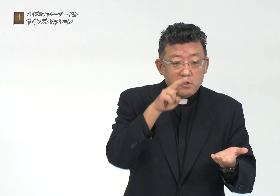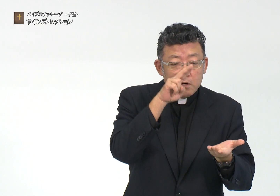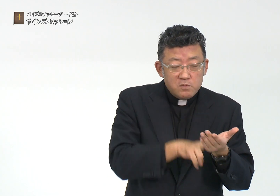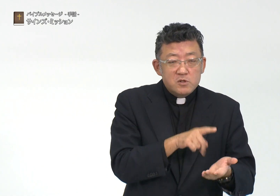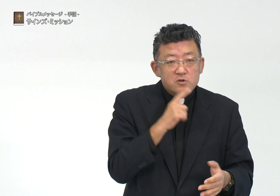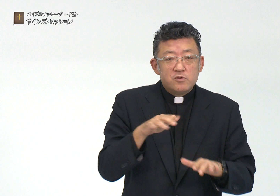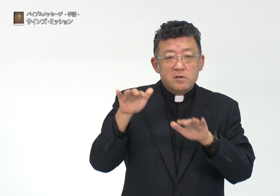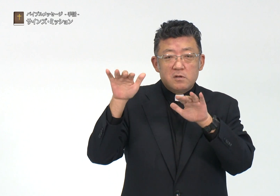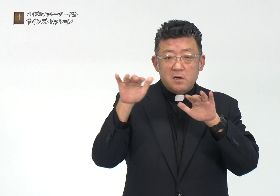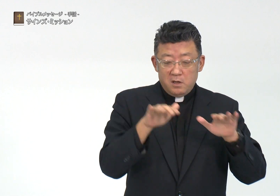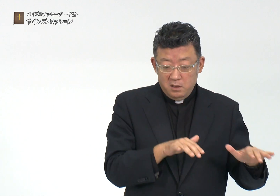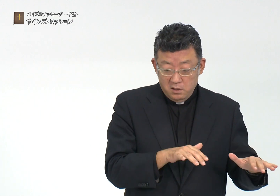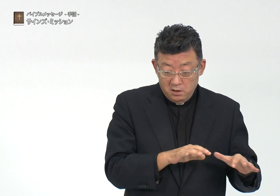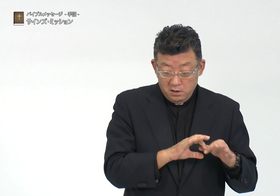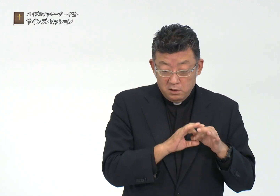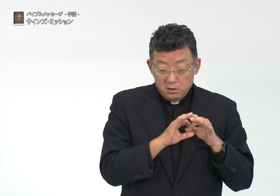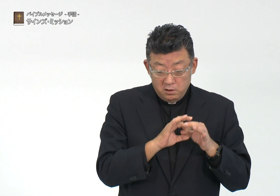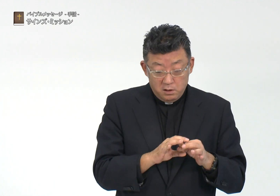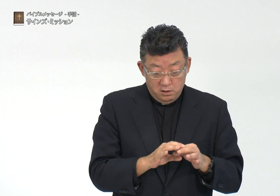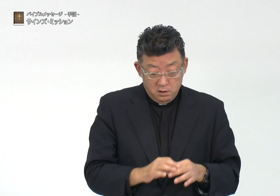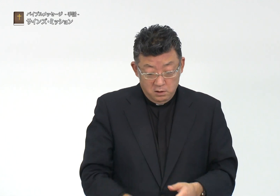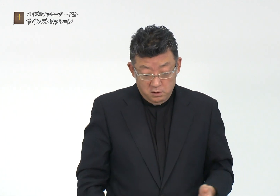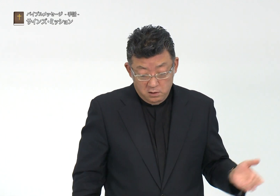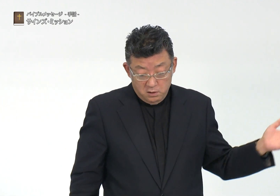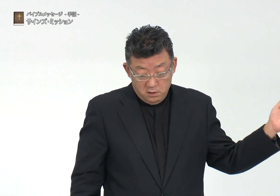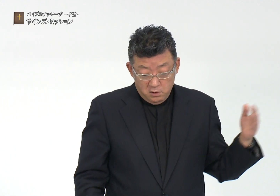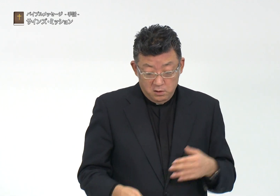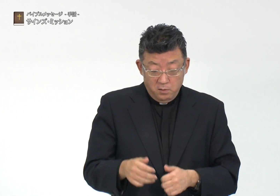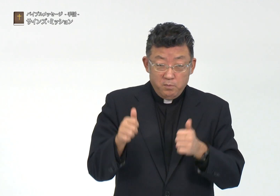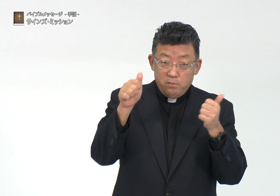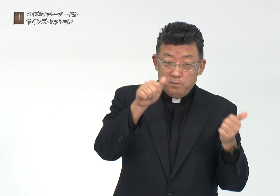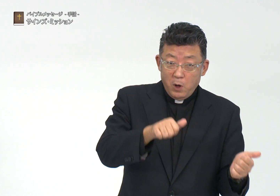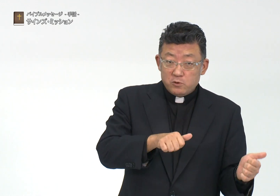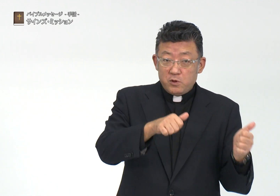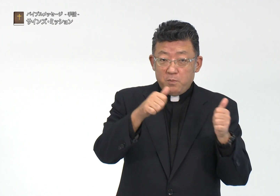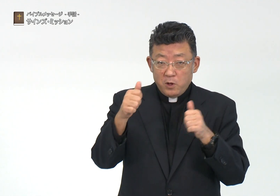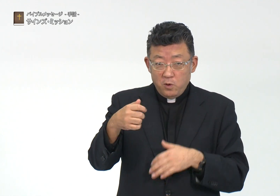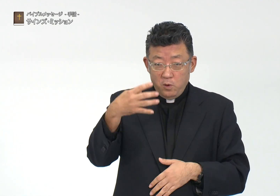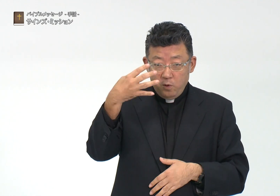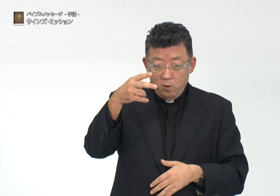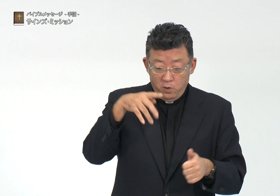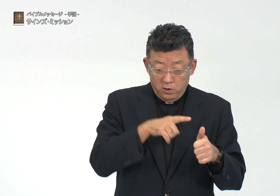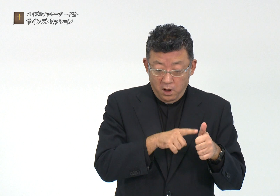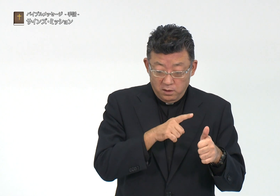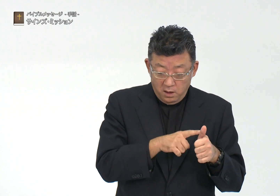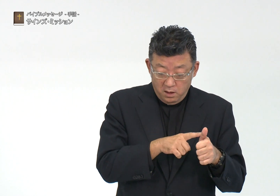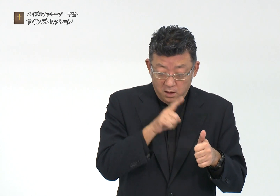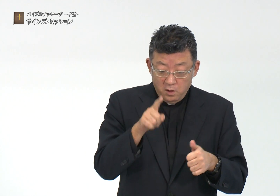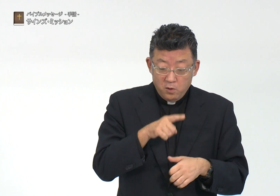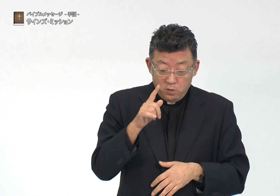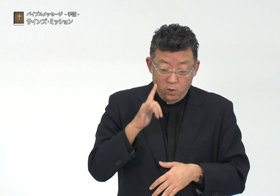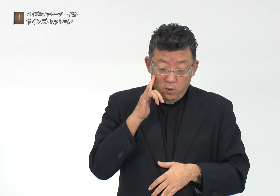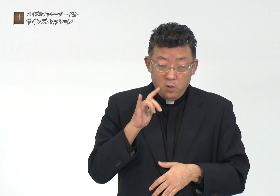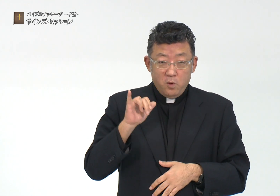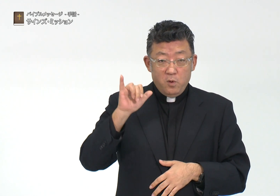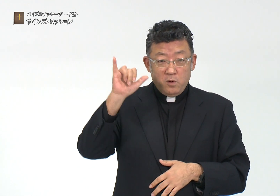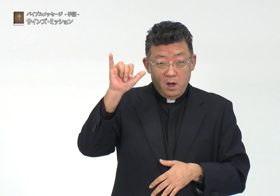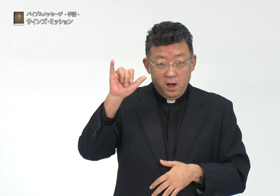そして名前も決めてつけるという流れがありますバブてスマのヨハネ